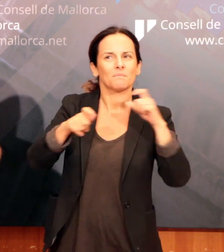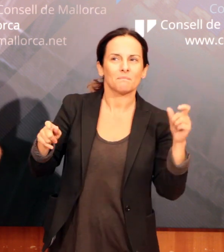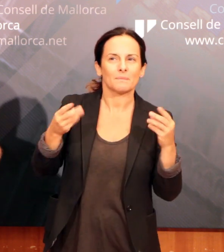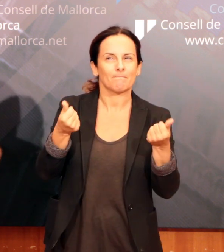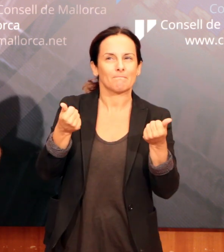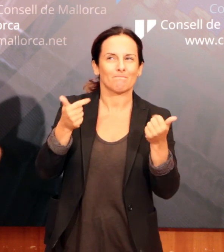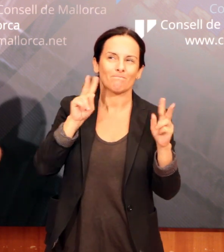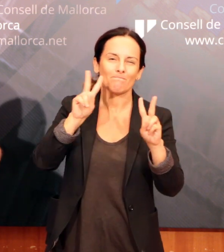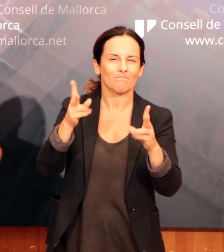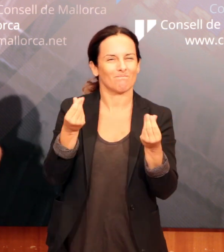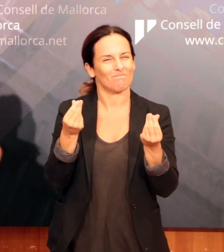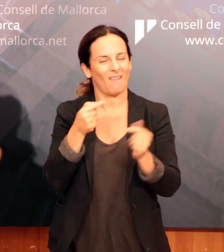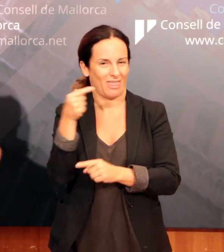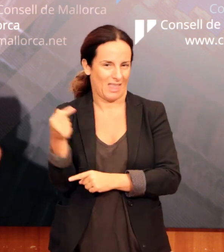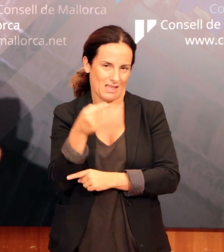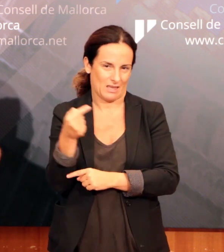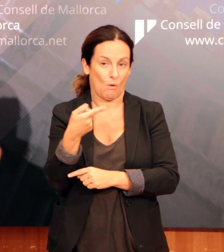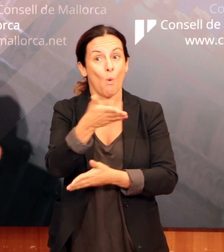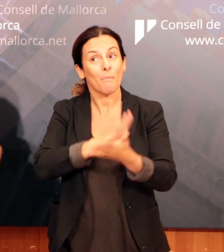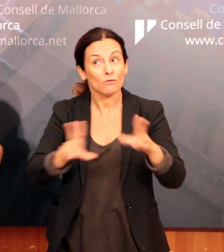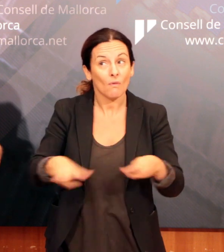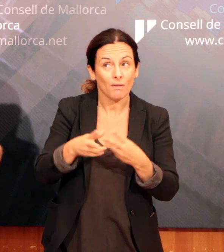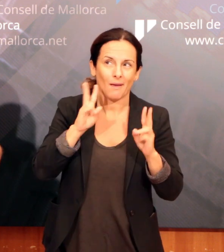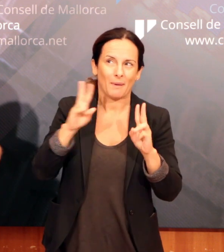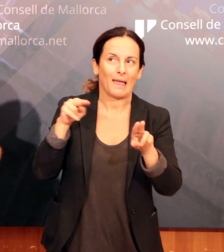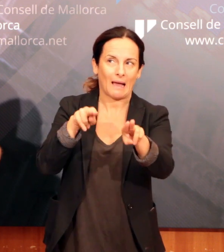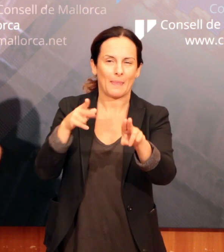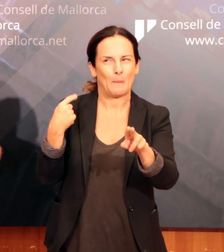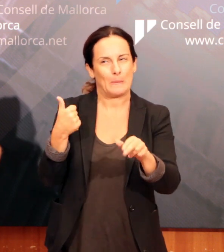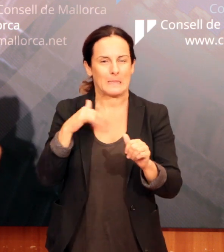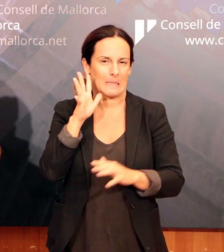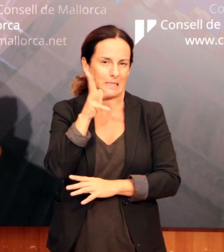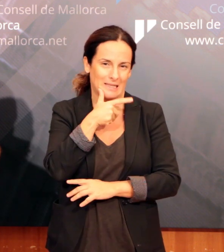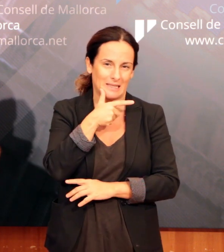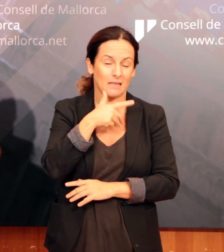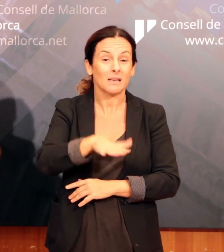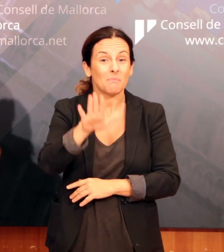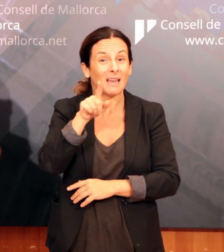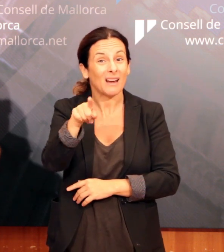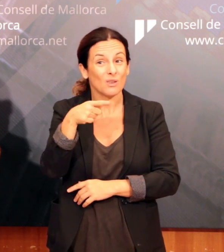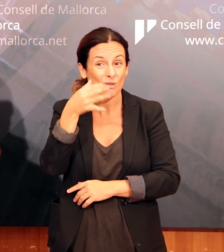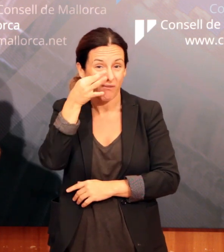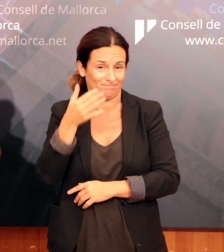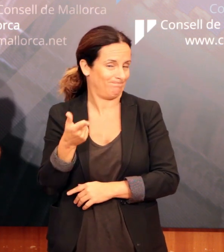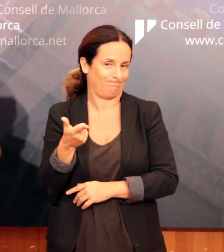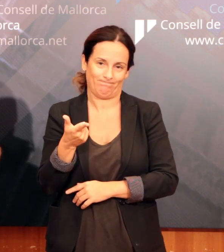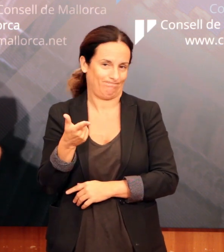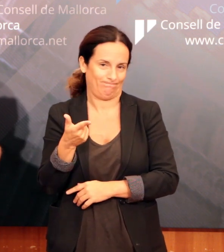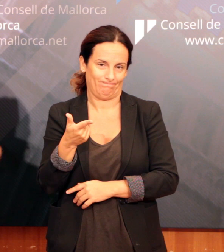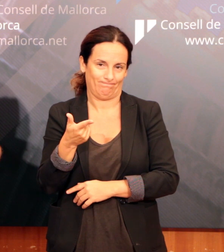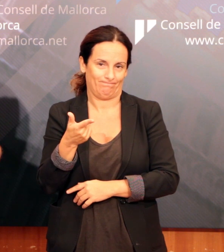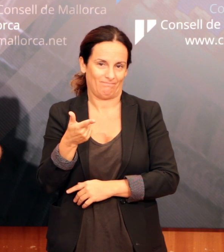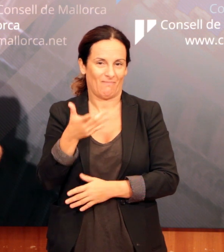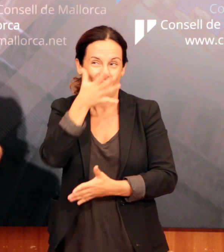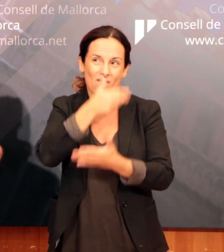una mica negativa per una part de la societat. Però això és un plantejament totalment equivocat, perquè la caça